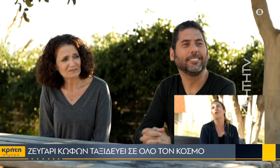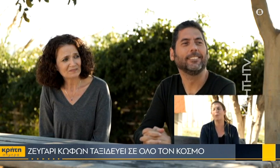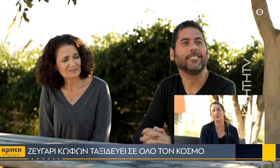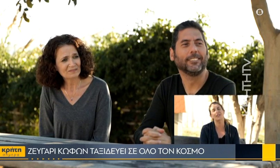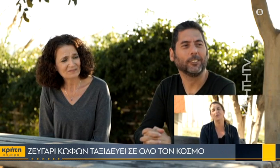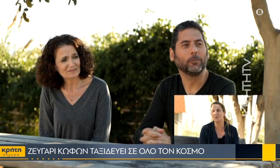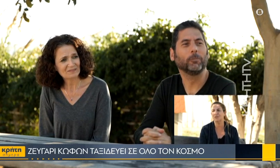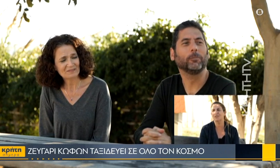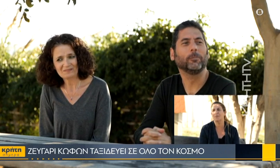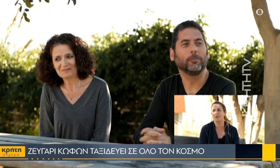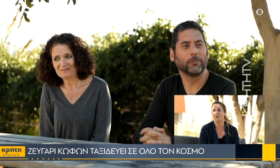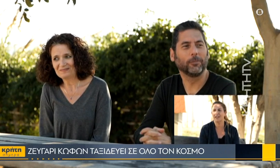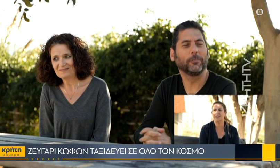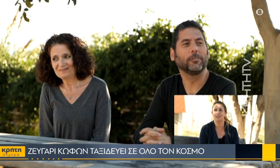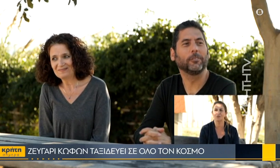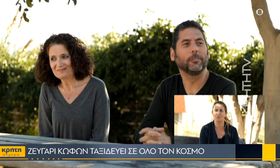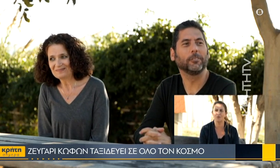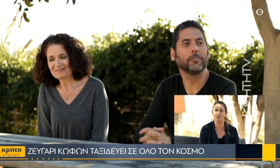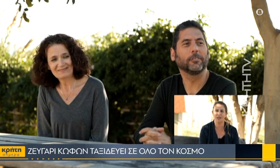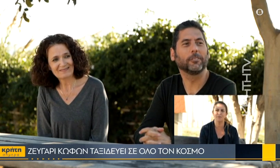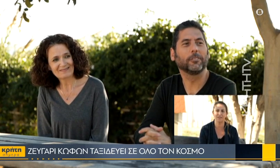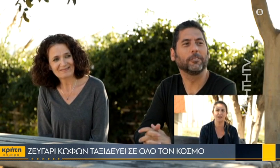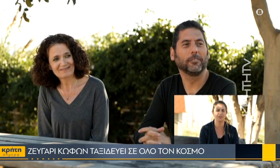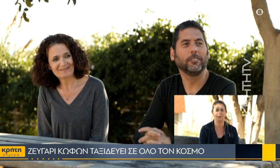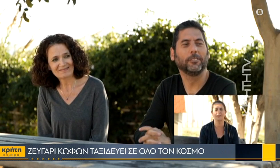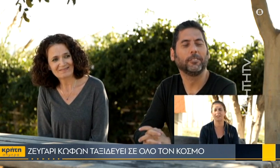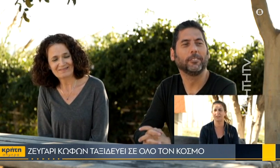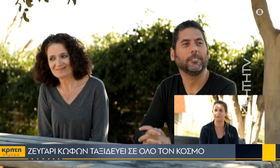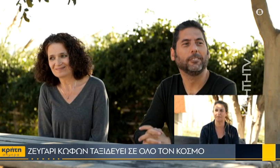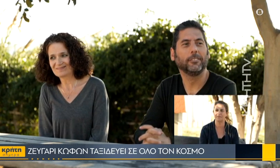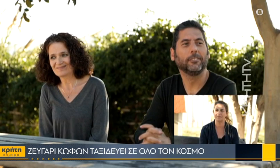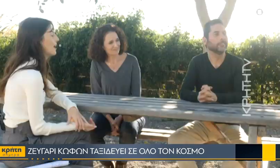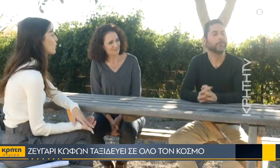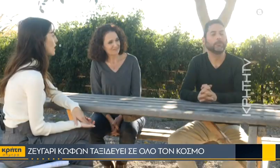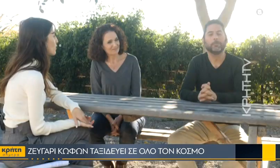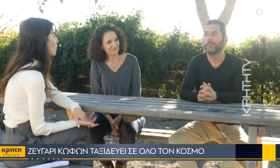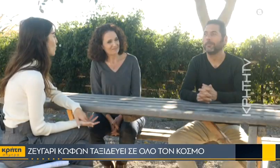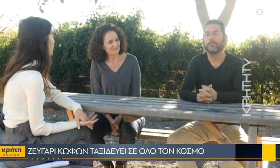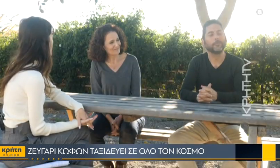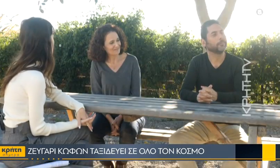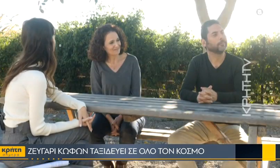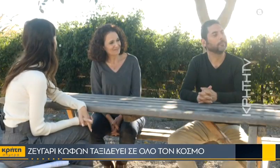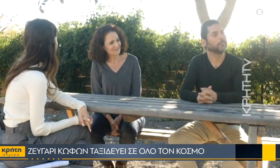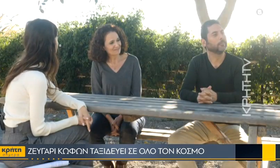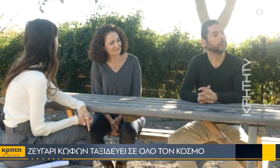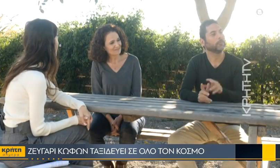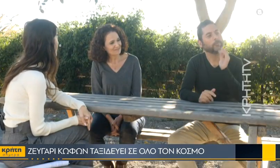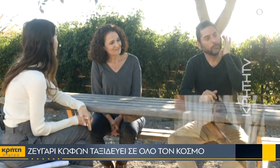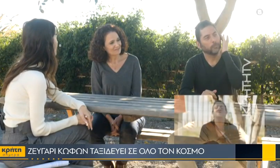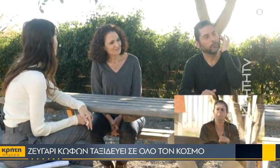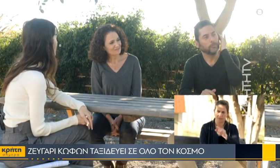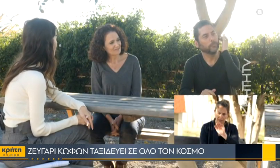σώματος. Οπότε νομίζω ότι η επικοινωνία είναι κάτι το οποίο, εάν υπάρχει διάθεση, πάντα βρίσκεται. Το τελευταίο χρονικό διάστημα,